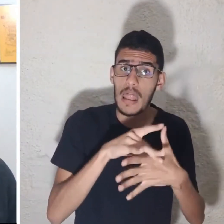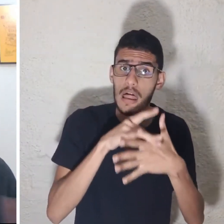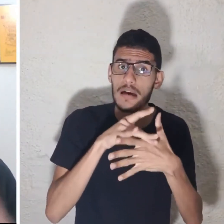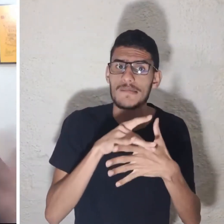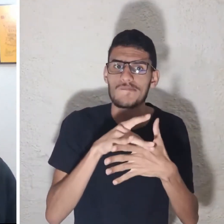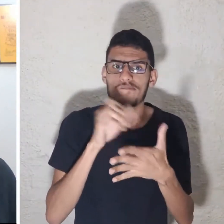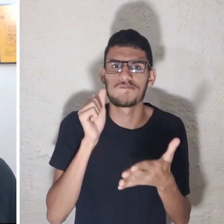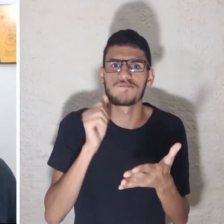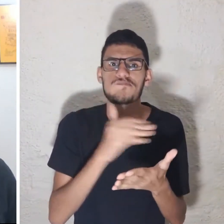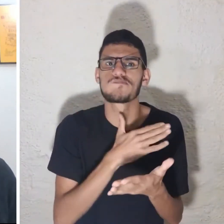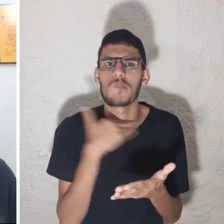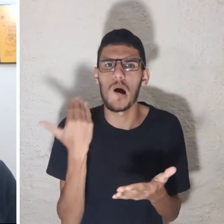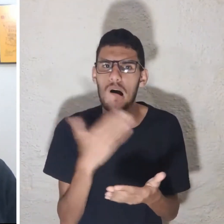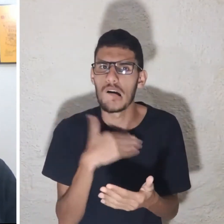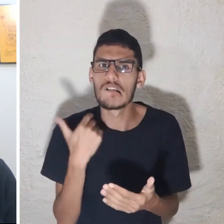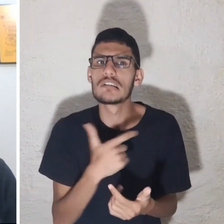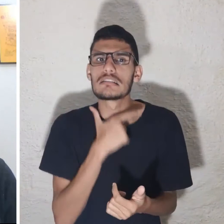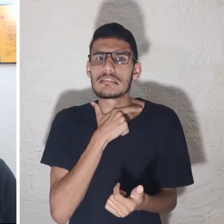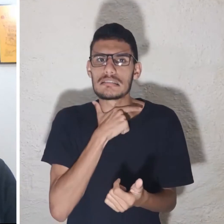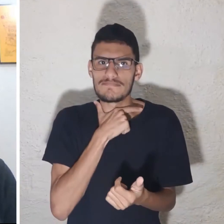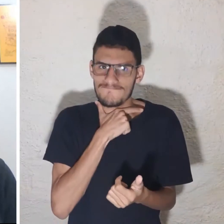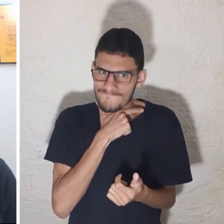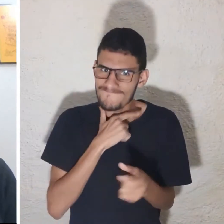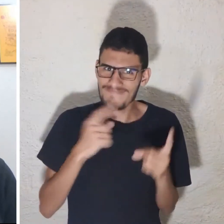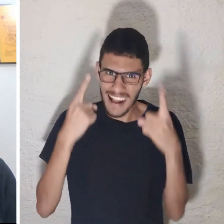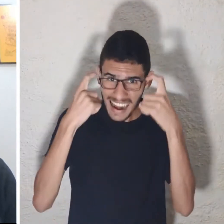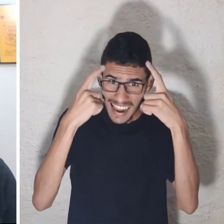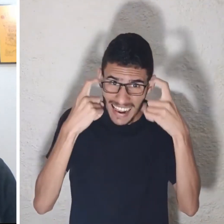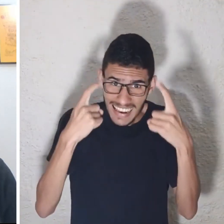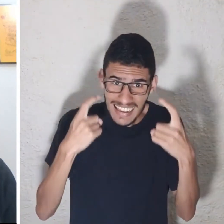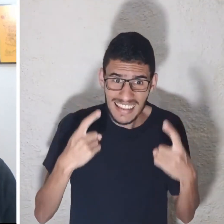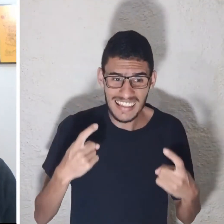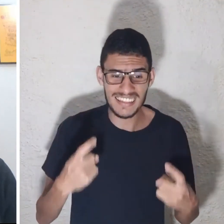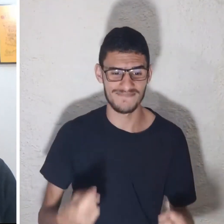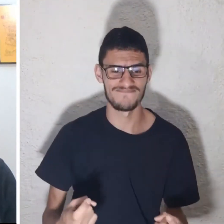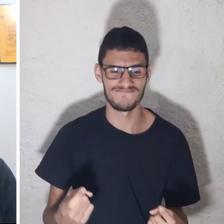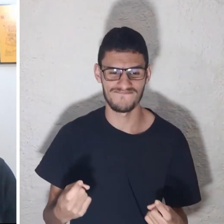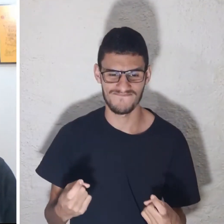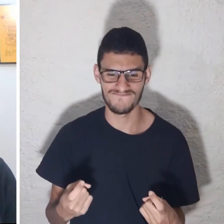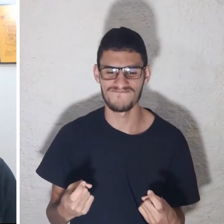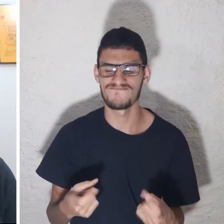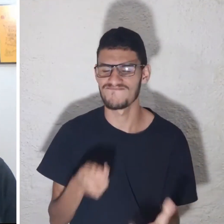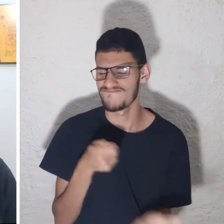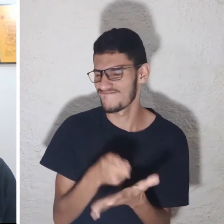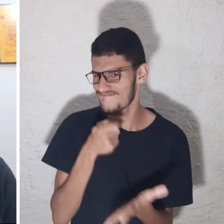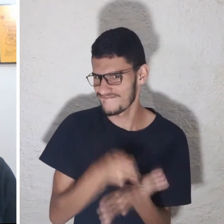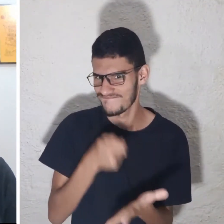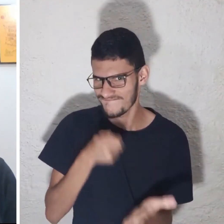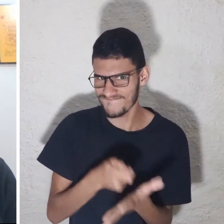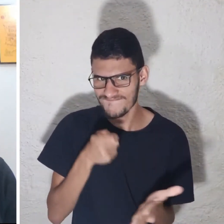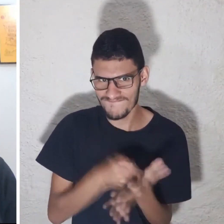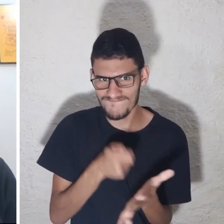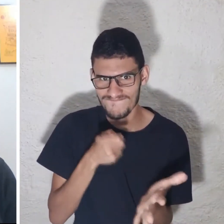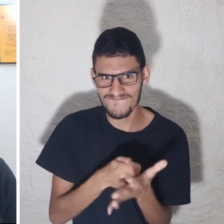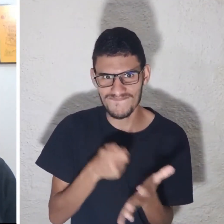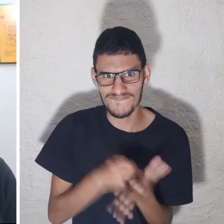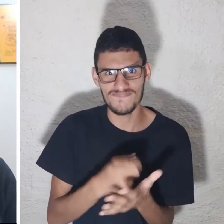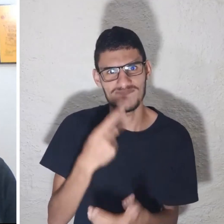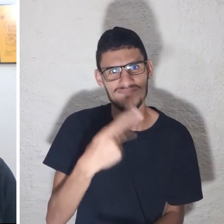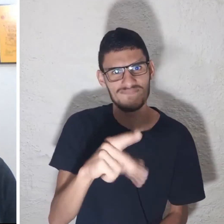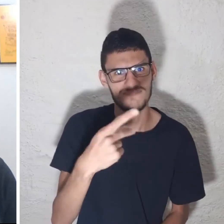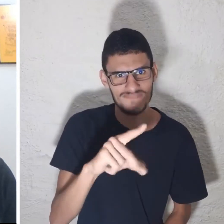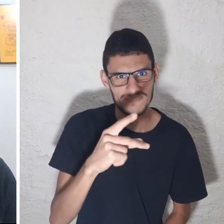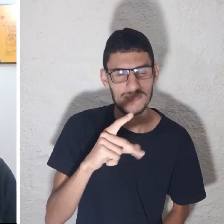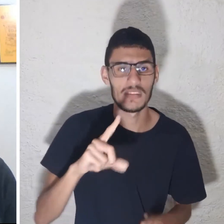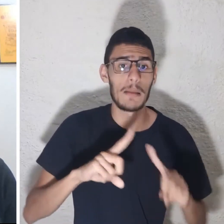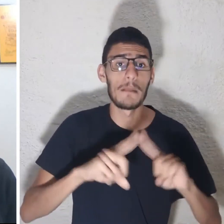líderes, né, foram condenados à morte, né, então foi muito violento aí a repressão a essa